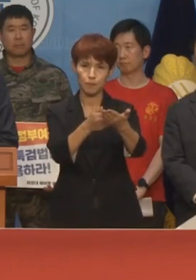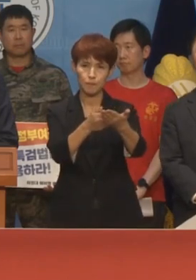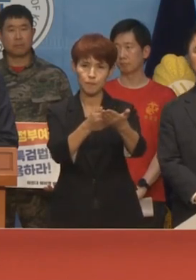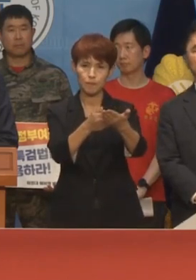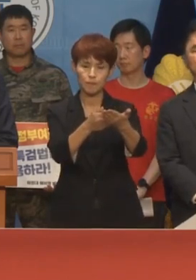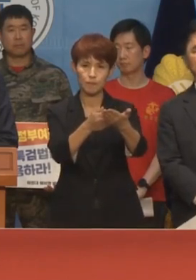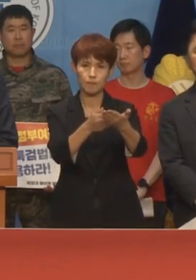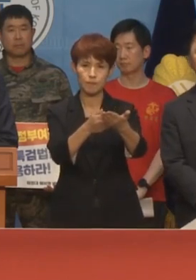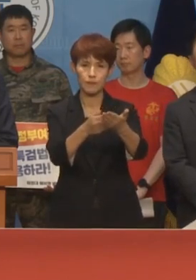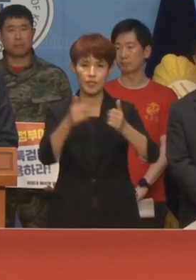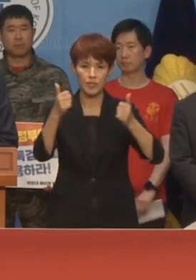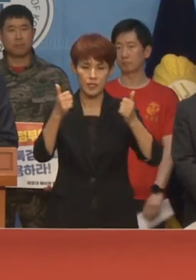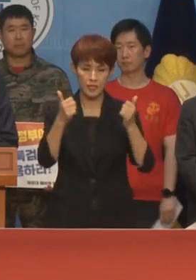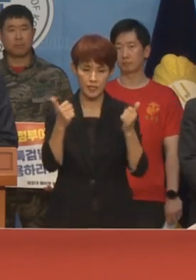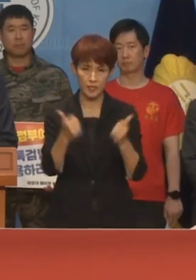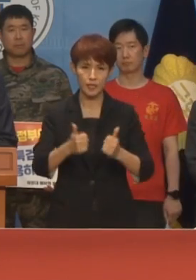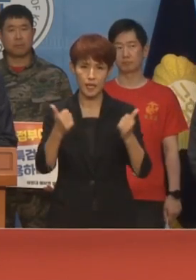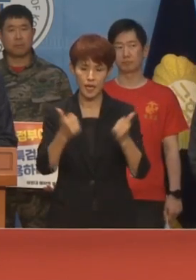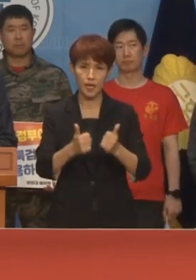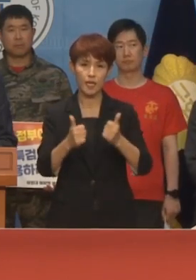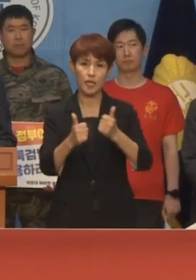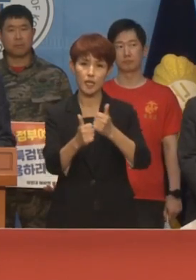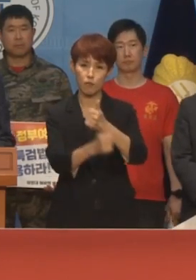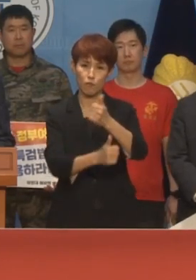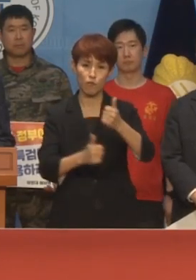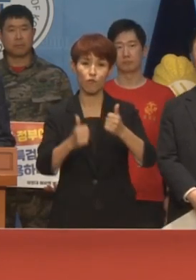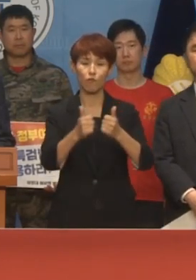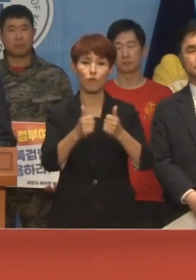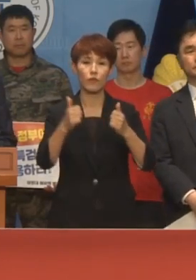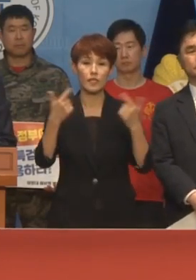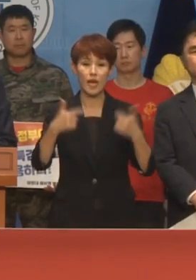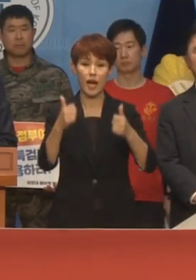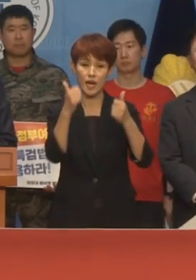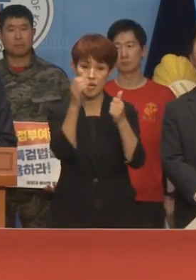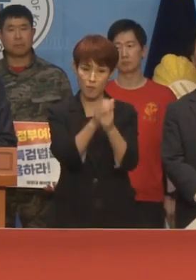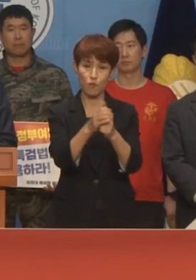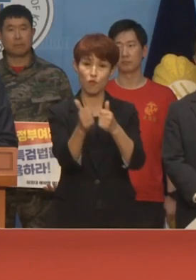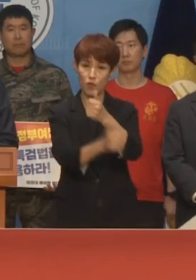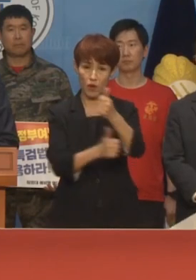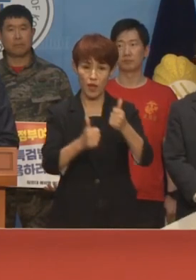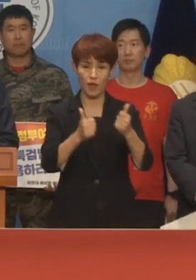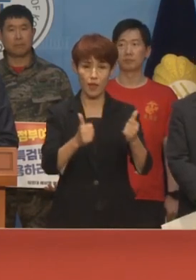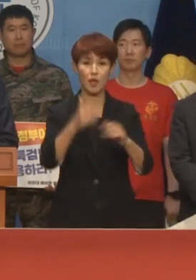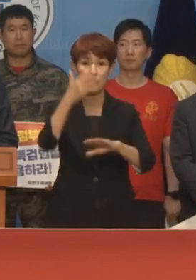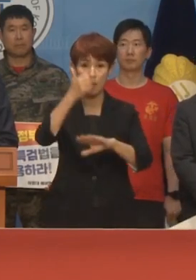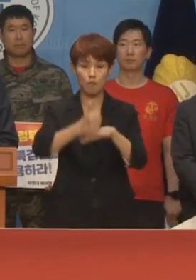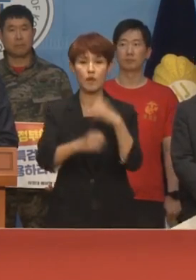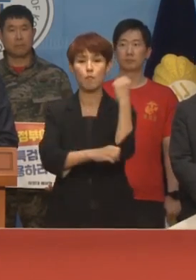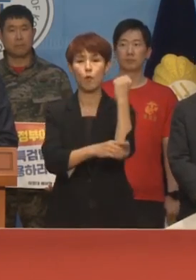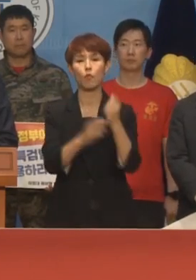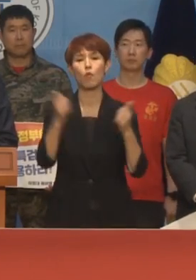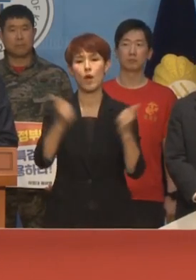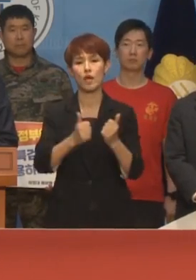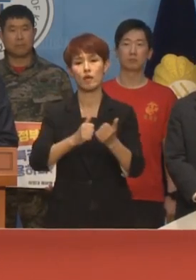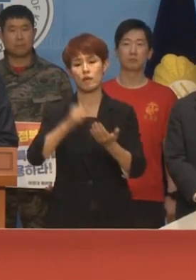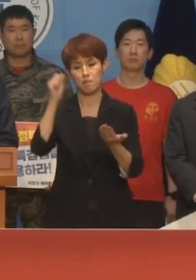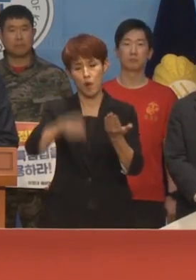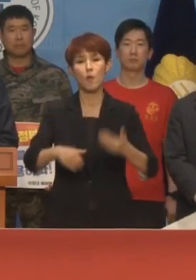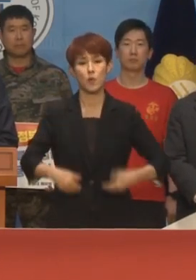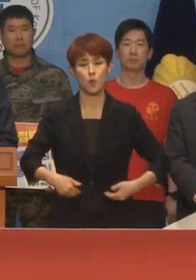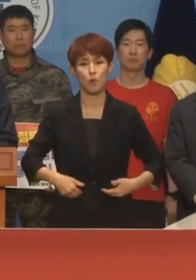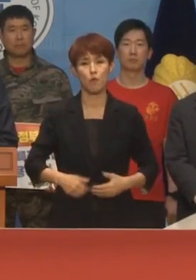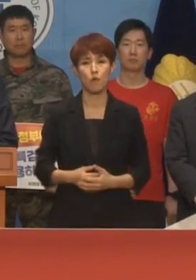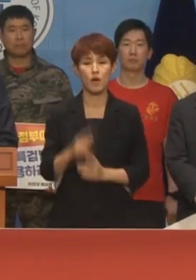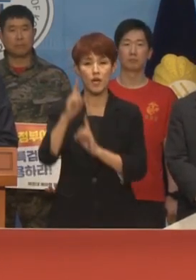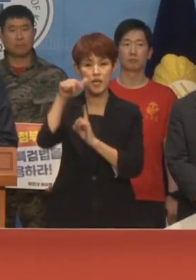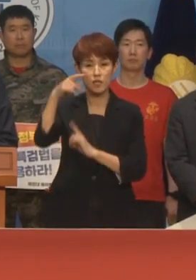그 상임위까지 다 통과가 되었고 남은 것은 본회의 통과밖에 없습니다. 그런데 최근에 이종섭 국방부 장관이